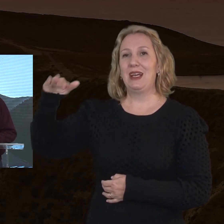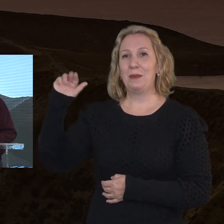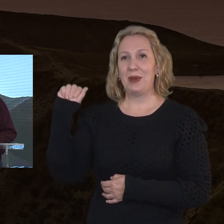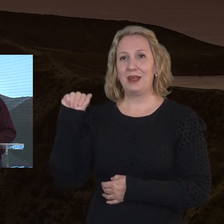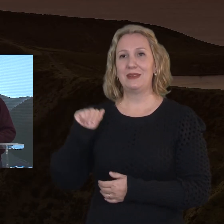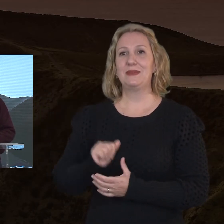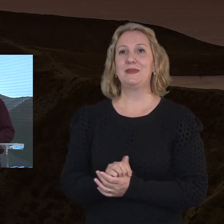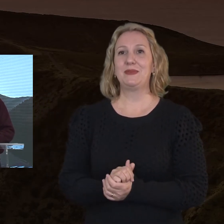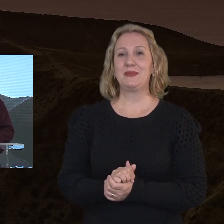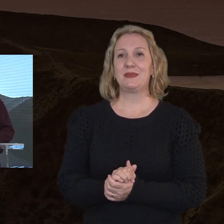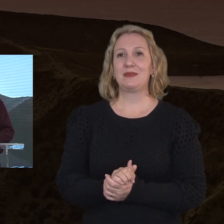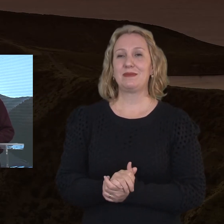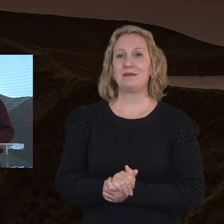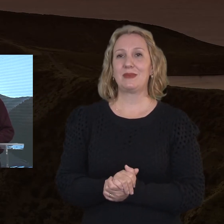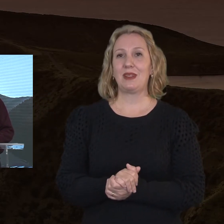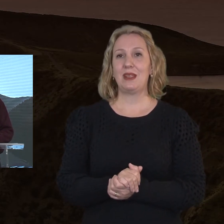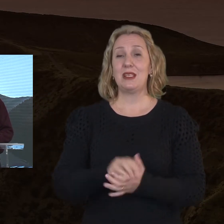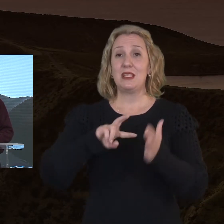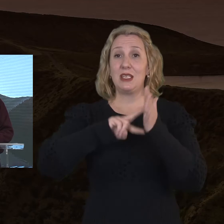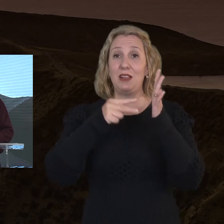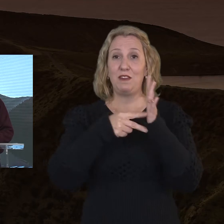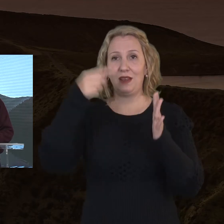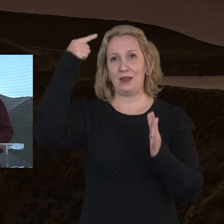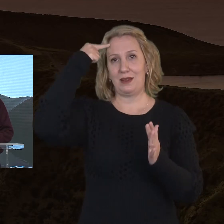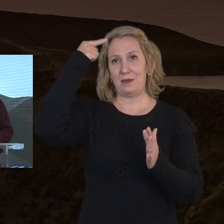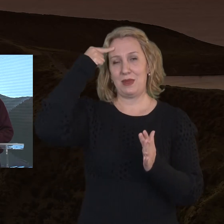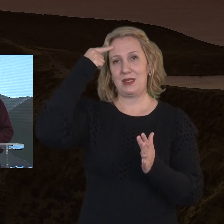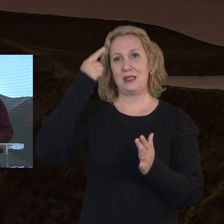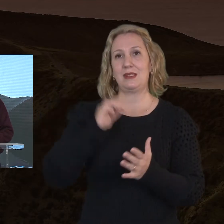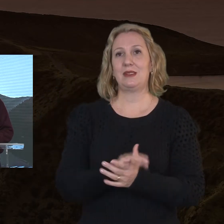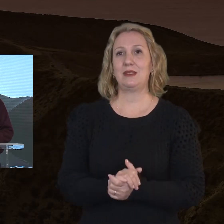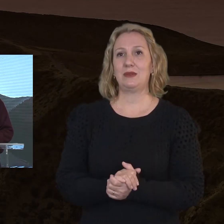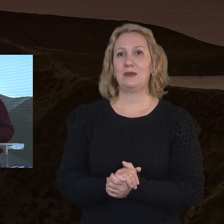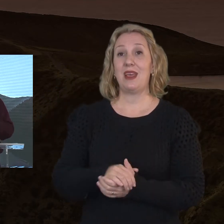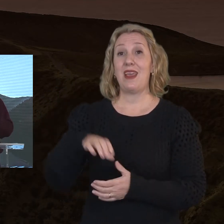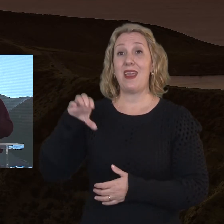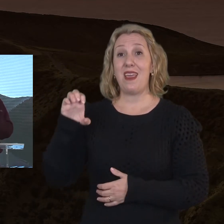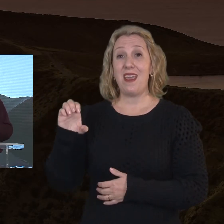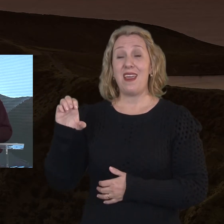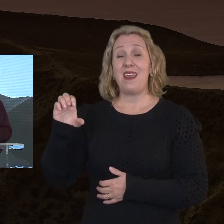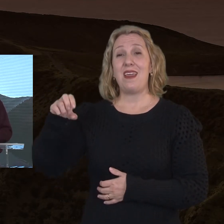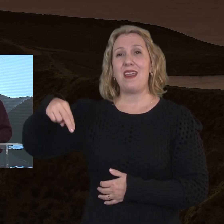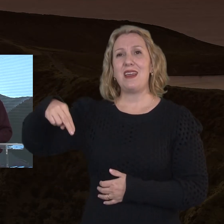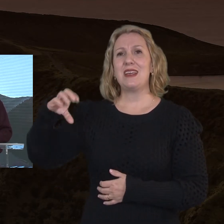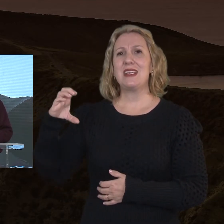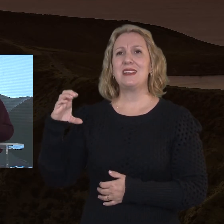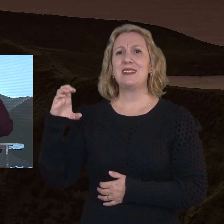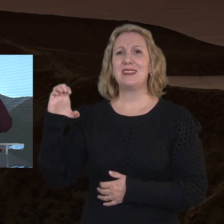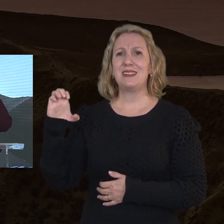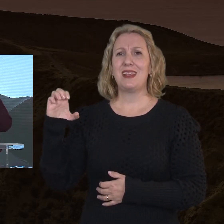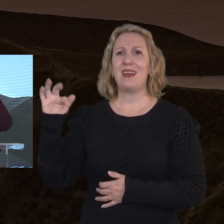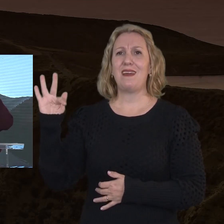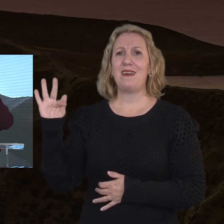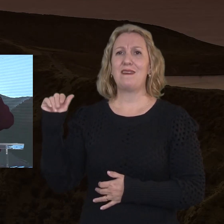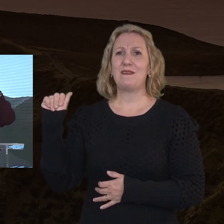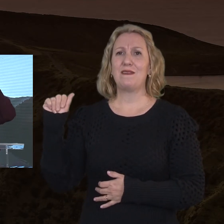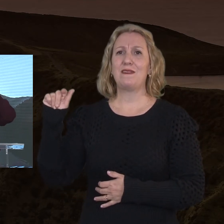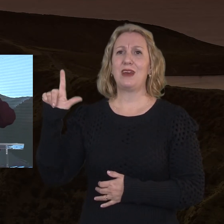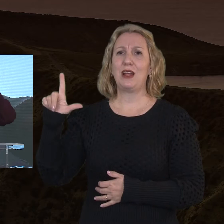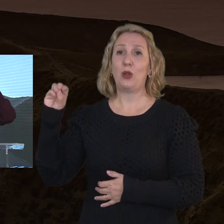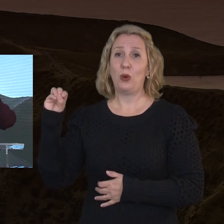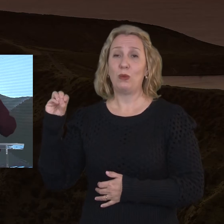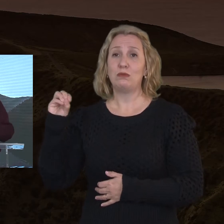falo em português é cabeça a encéfalo é o cérebro é a parte